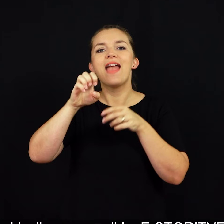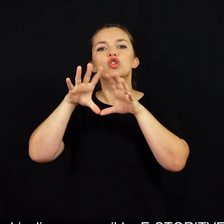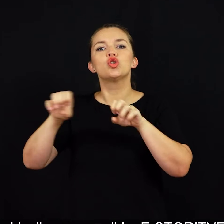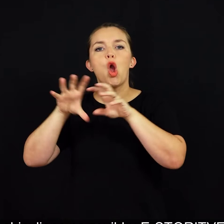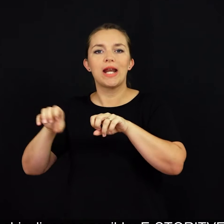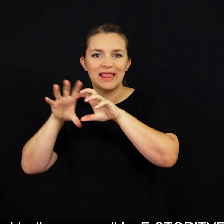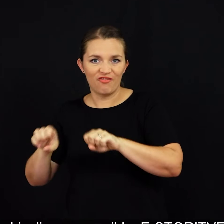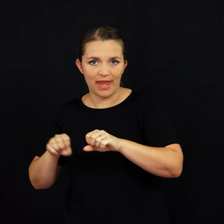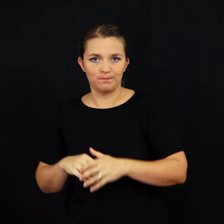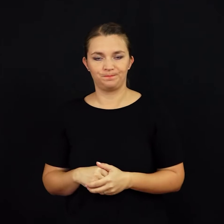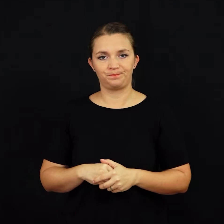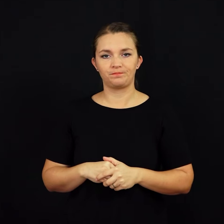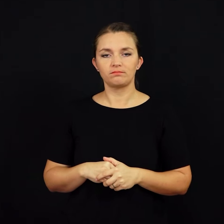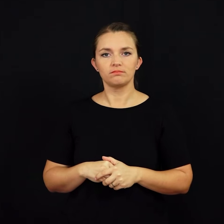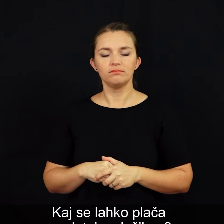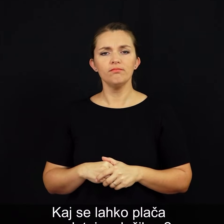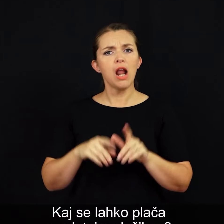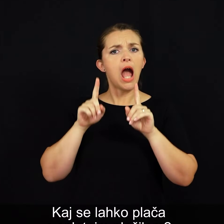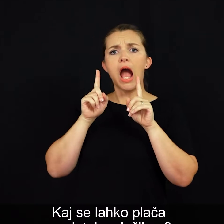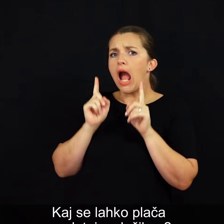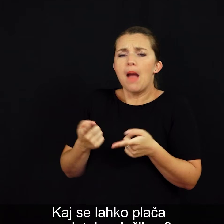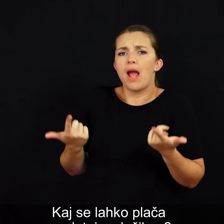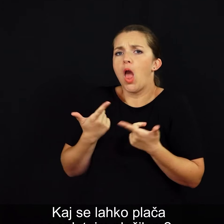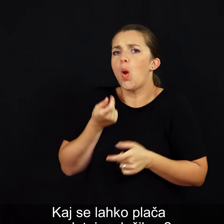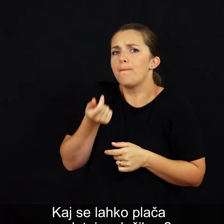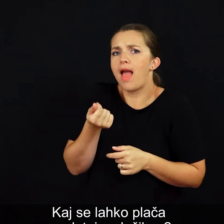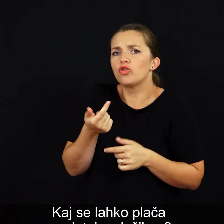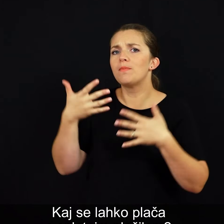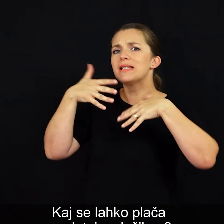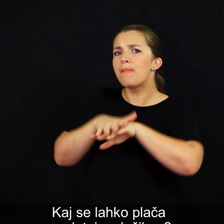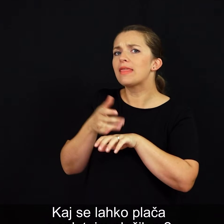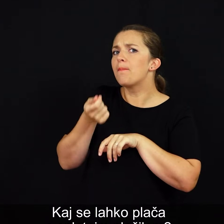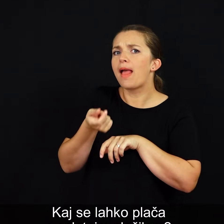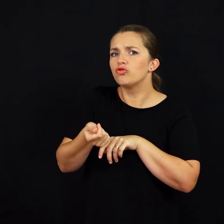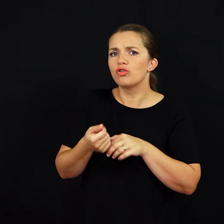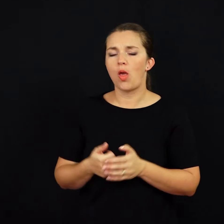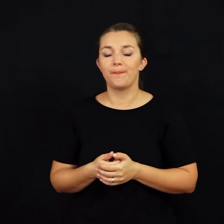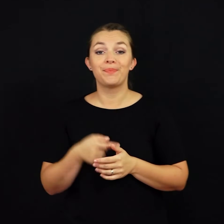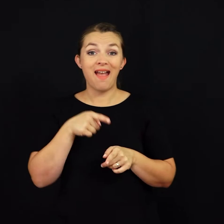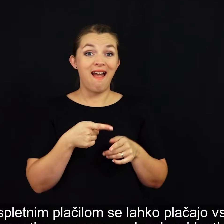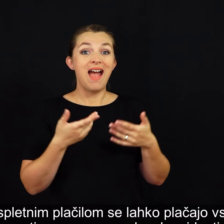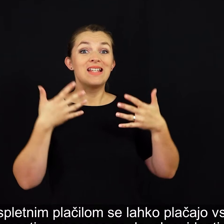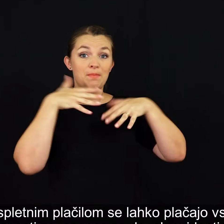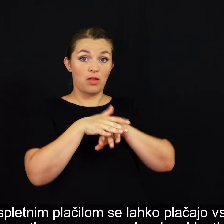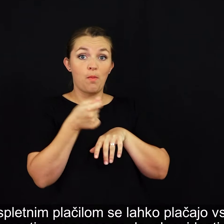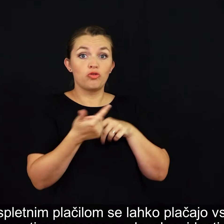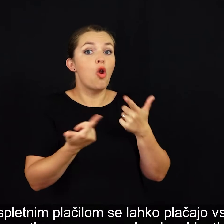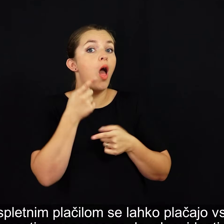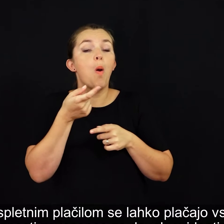e-storitve. Kaj se lahko plača s spletnim plačilom? S spletnim plačilom se lahko